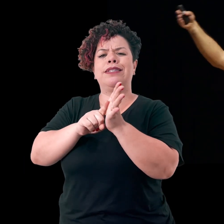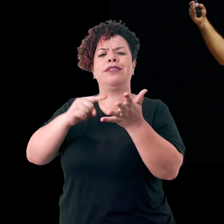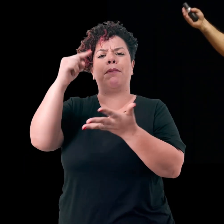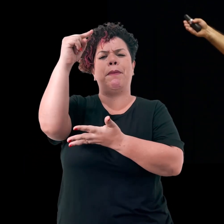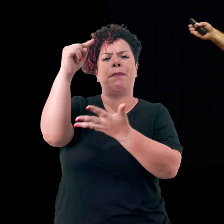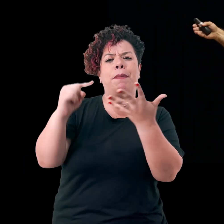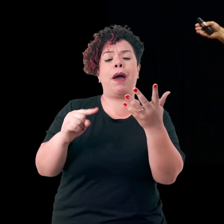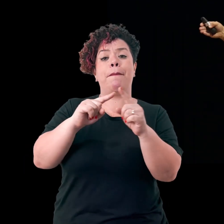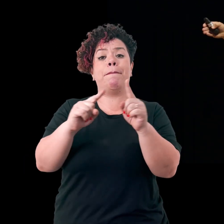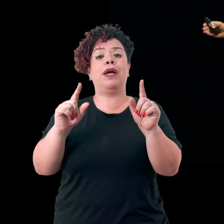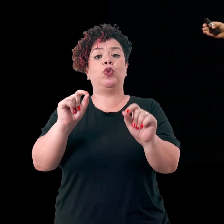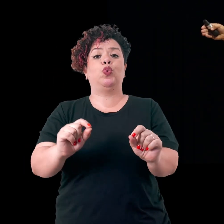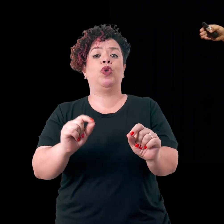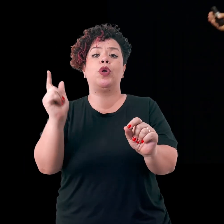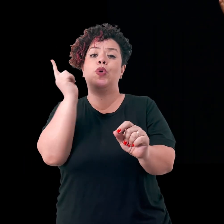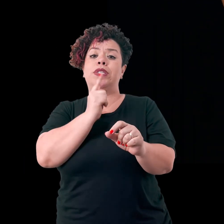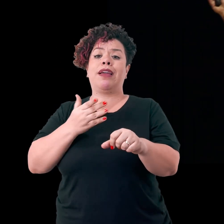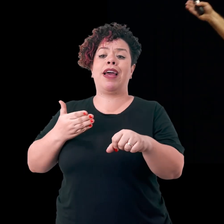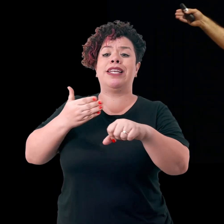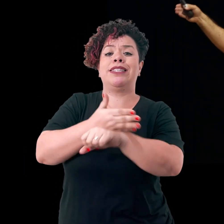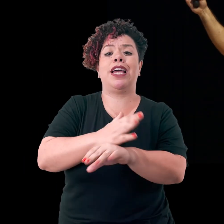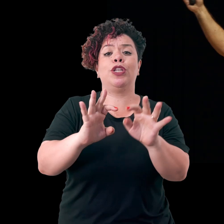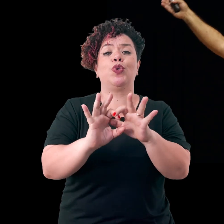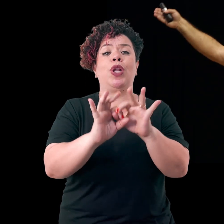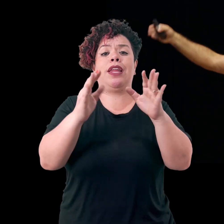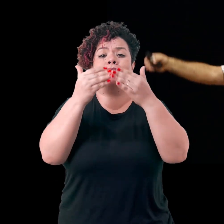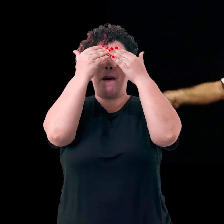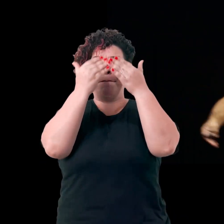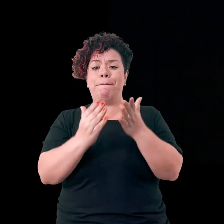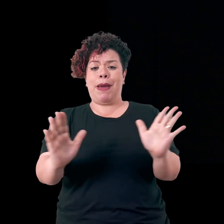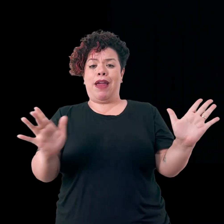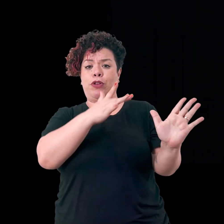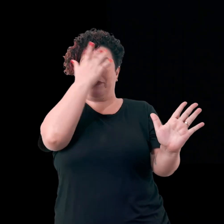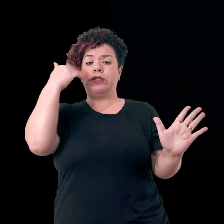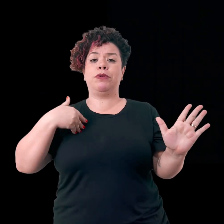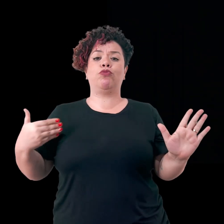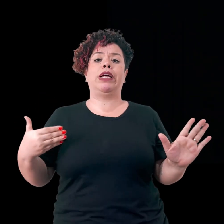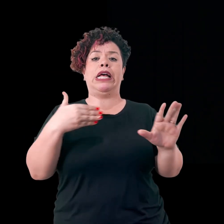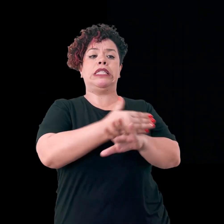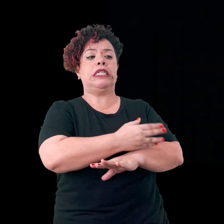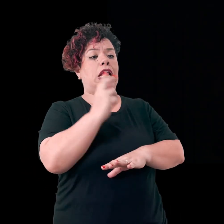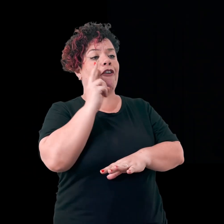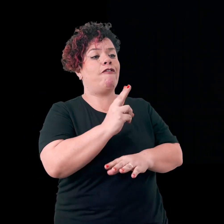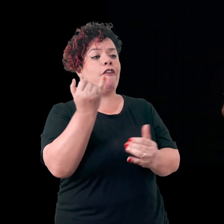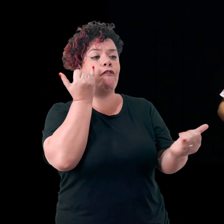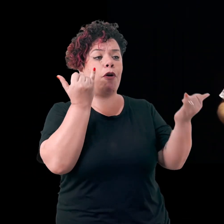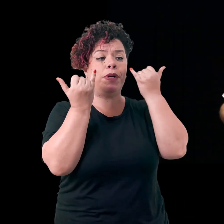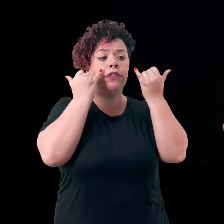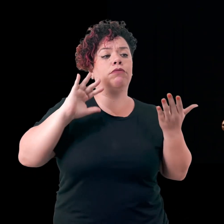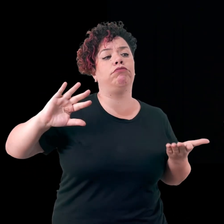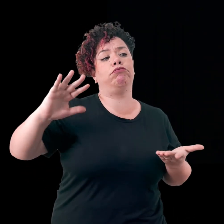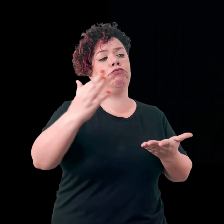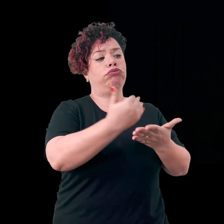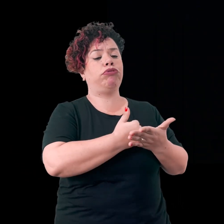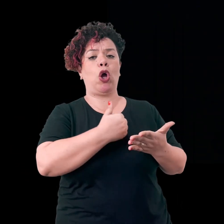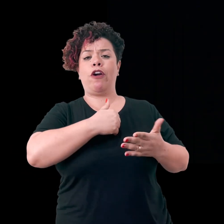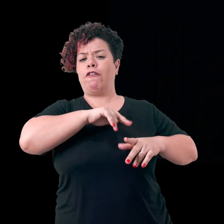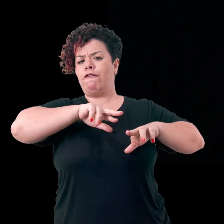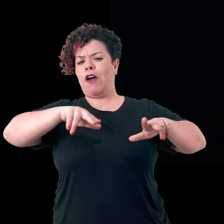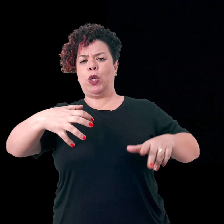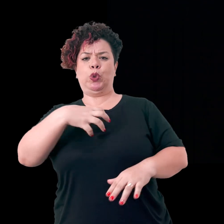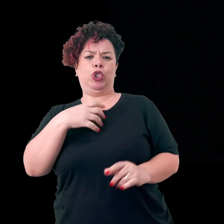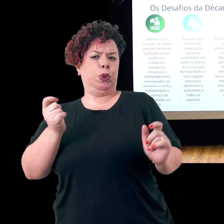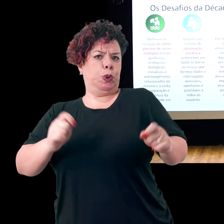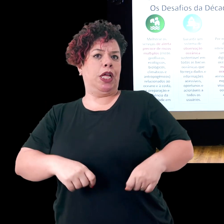dinâmico acessível, né, de acesso livre, aberto, para que a gente possa, né, usar as informações das mais